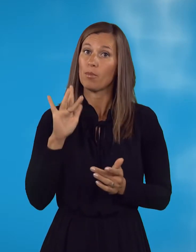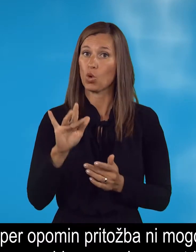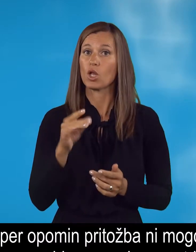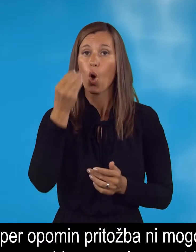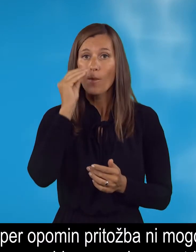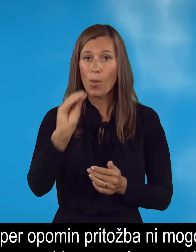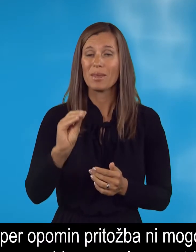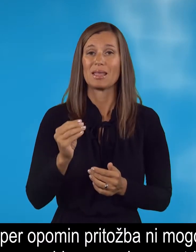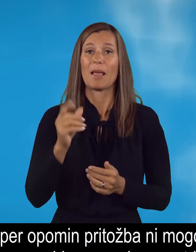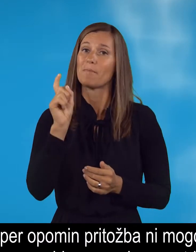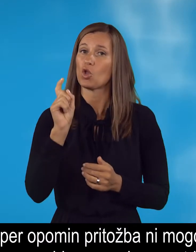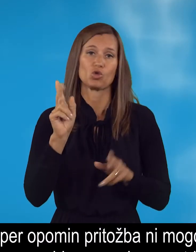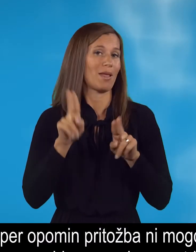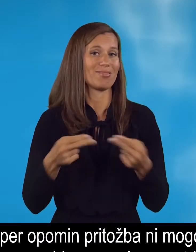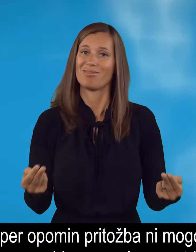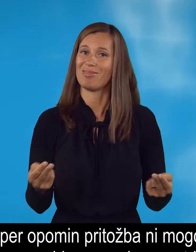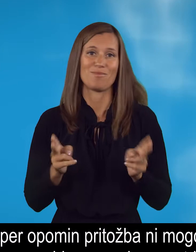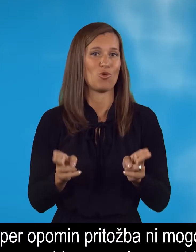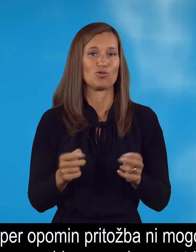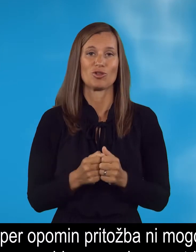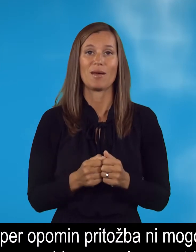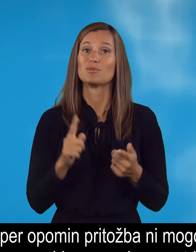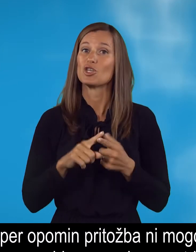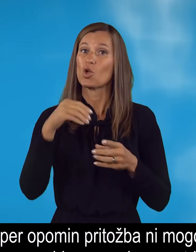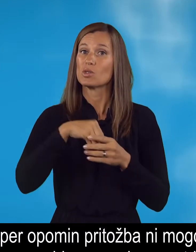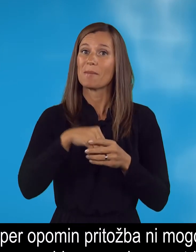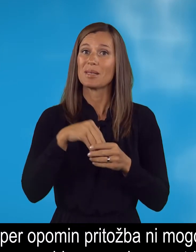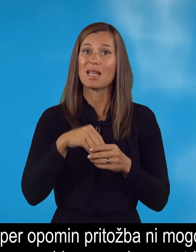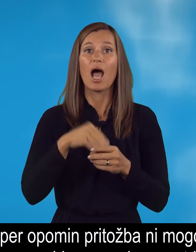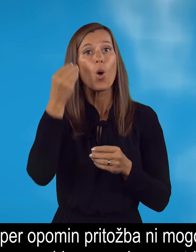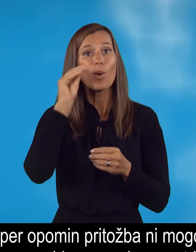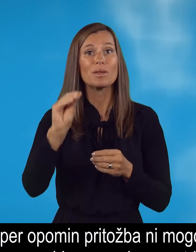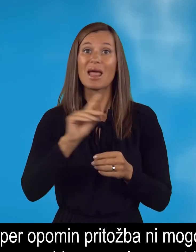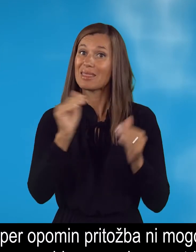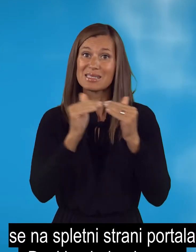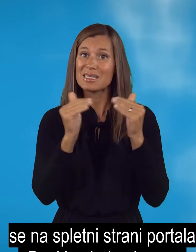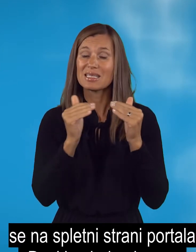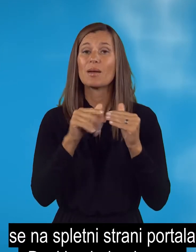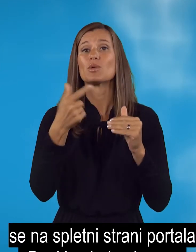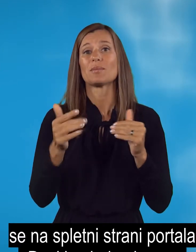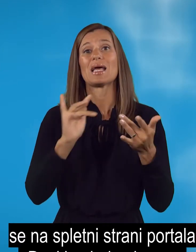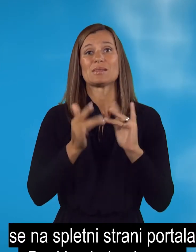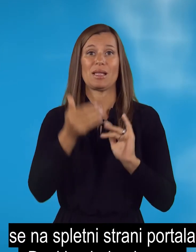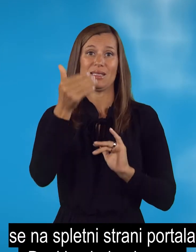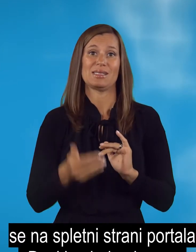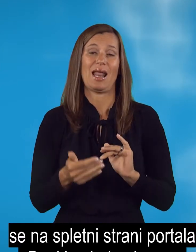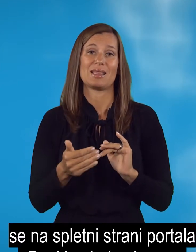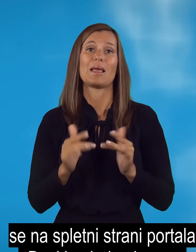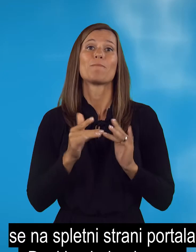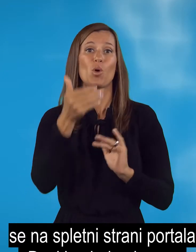Zoper opomin pritožba ni mogoča. Če se z vsebino opomina ne strinjate, se na spletni strani portala